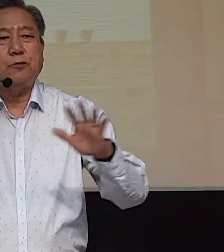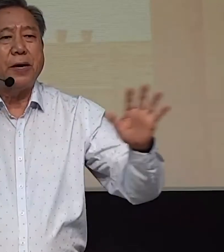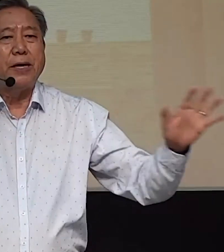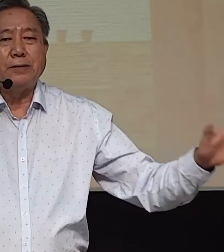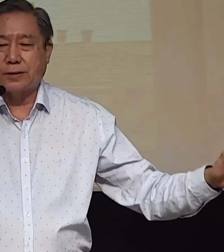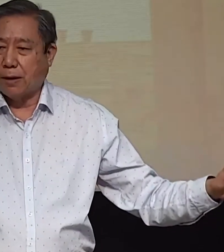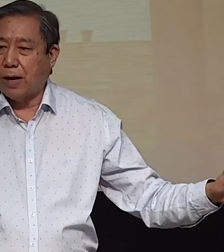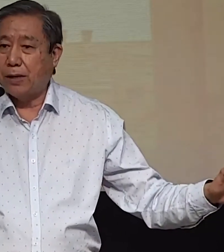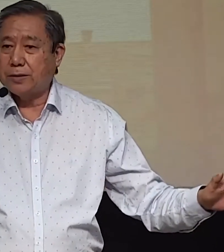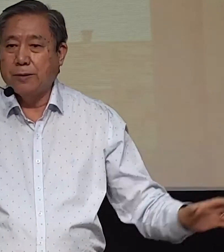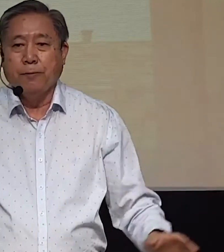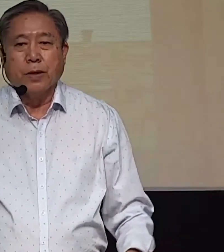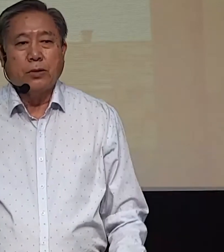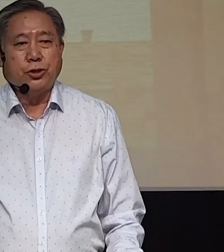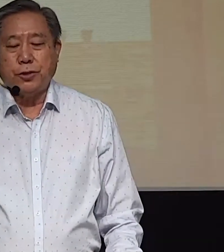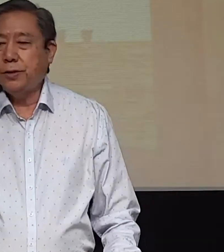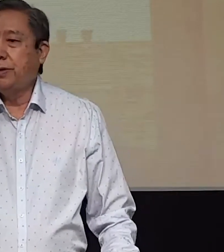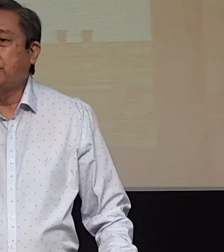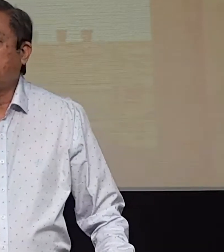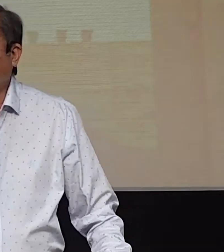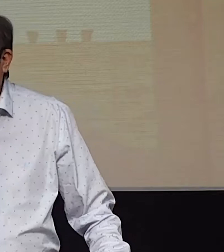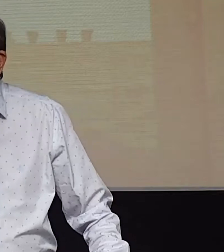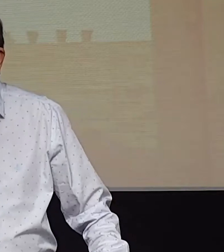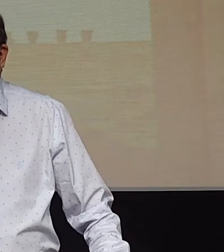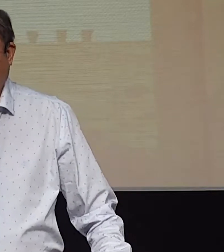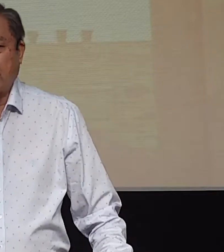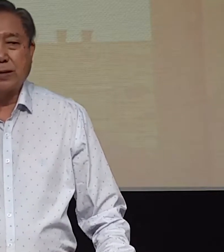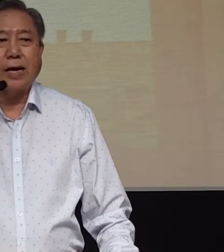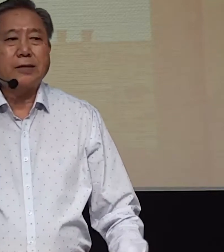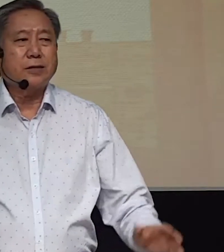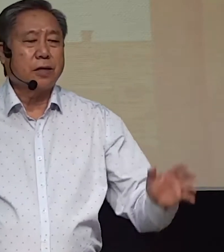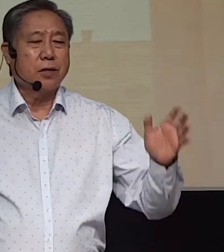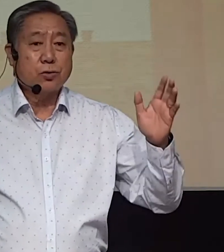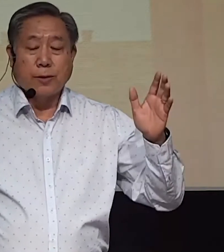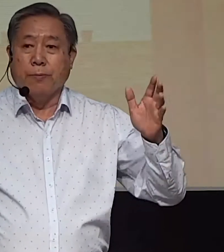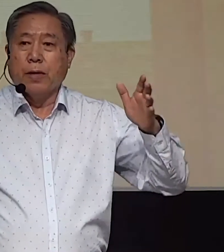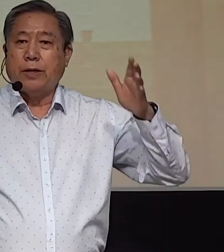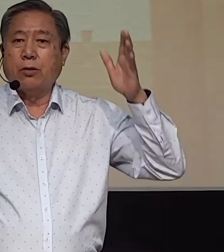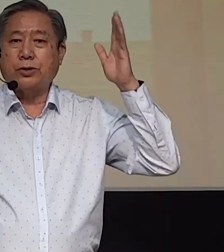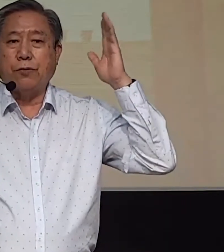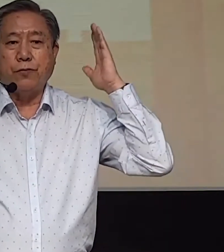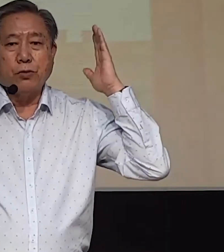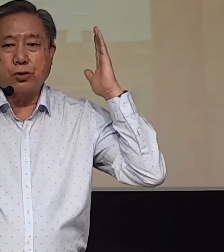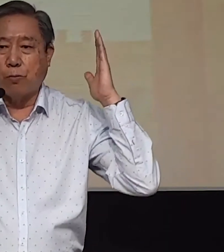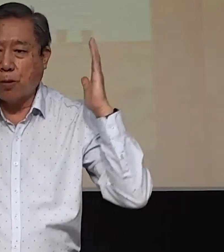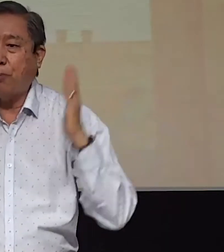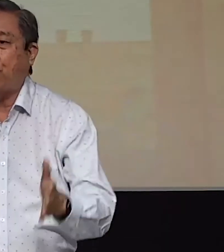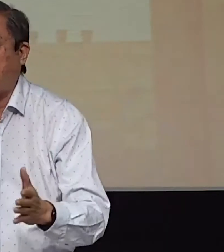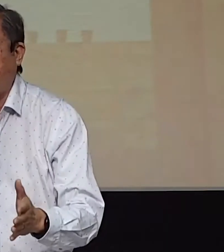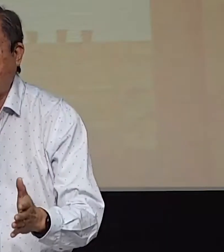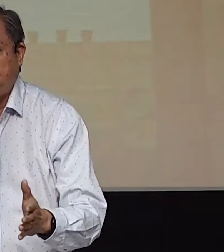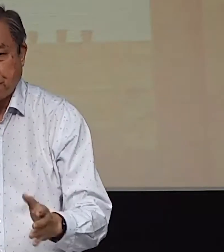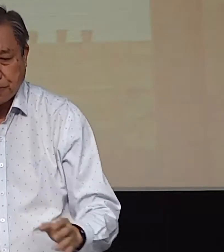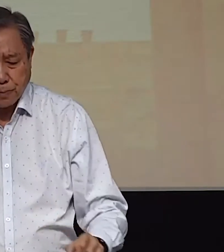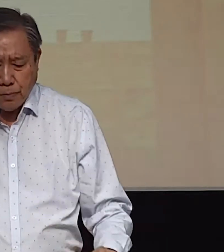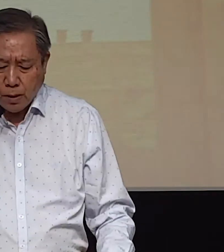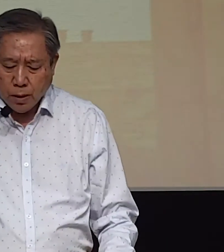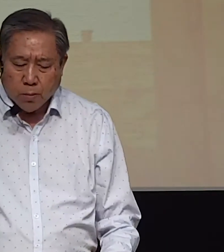nenhuma esperança mais de salvação. Mas graças a Deus, Deus enviou seu próprio